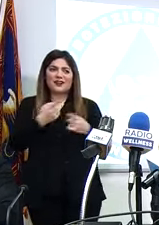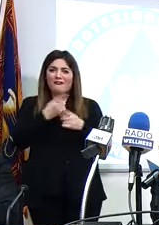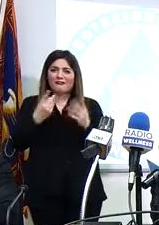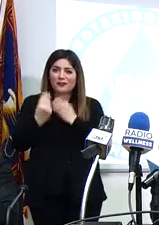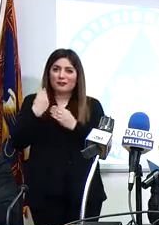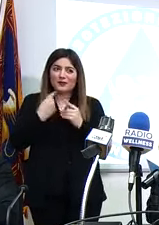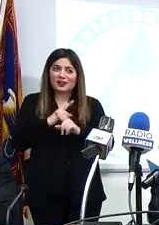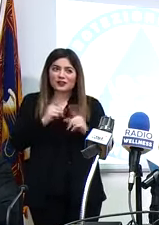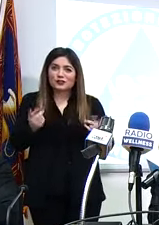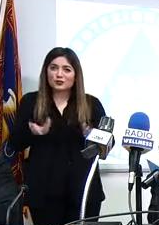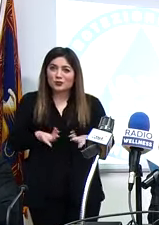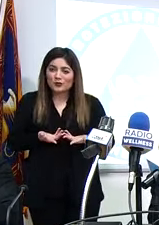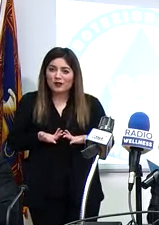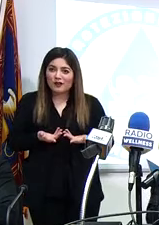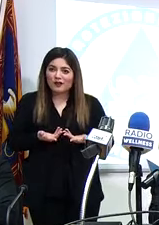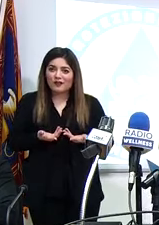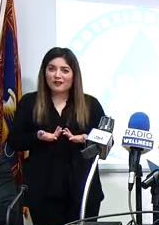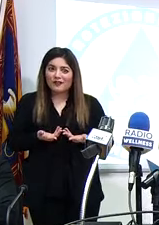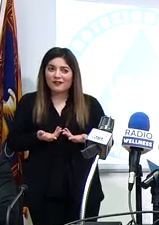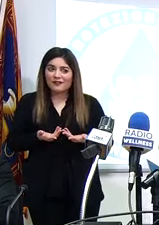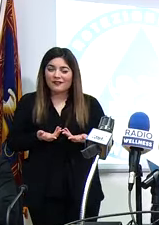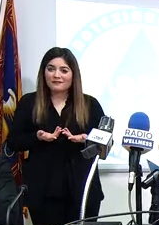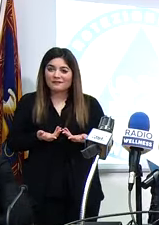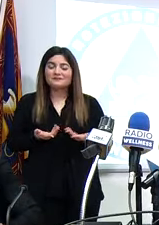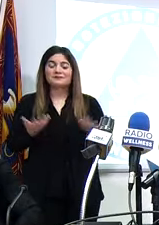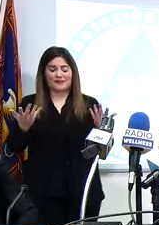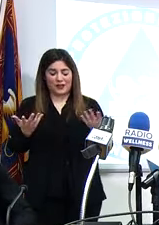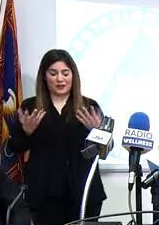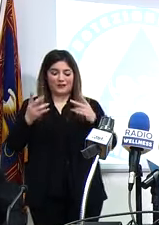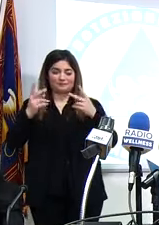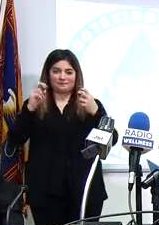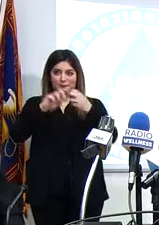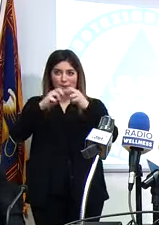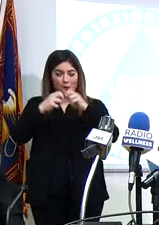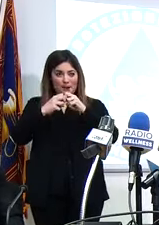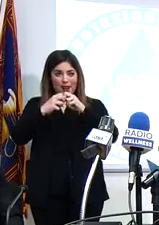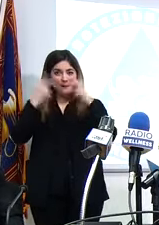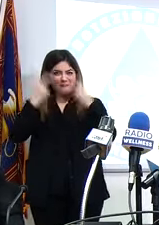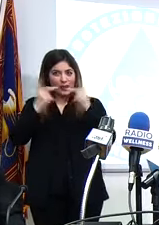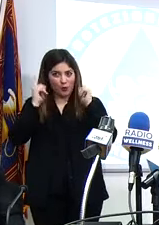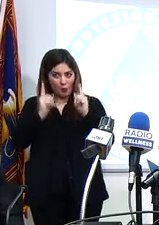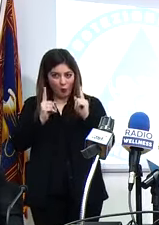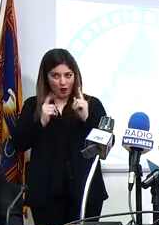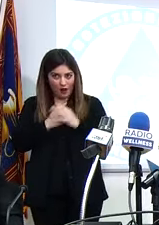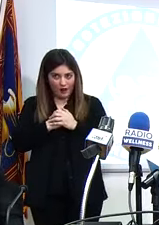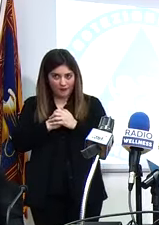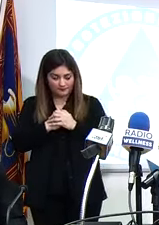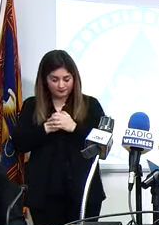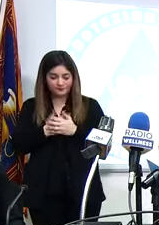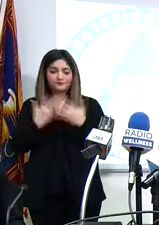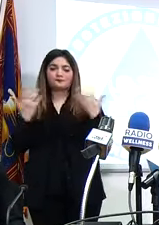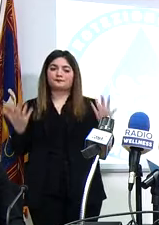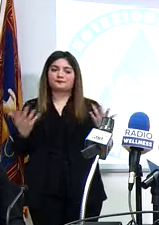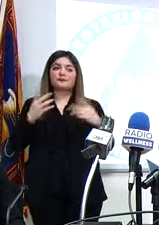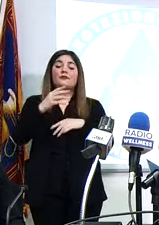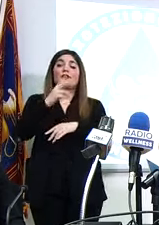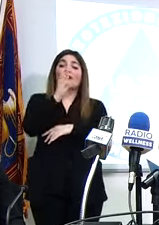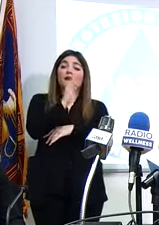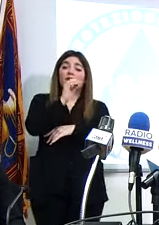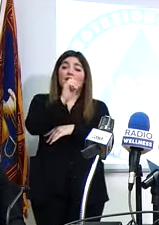è il 29%. Allora, veniamo ai problemi. L'FDA che cosa ha